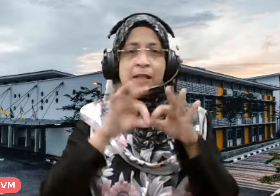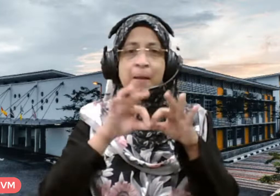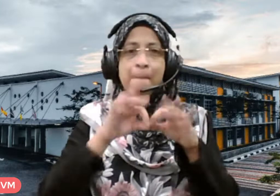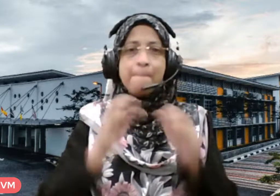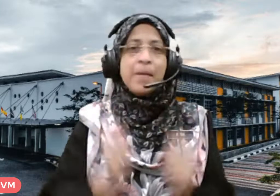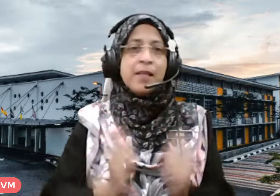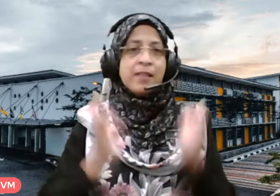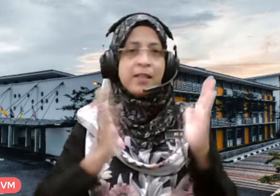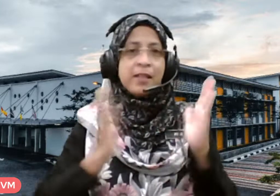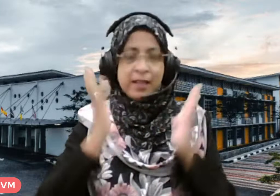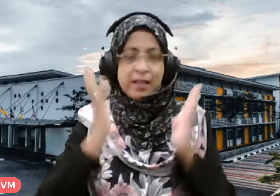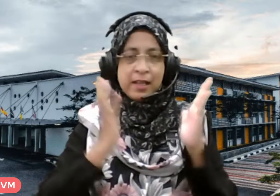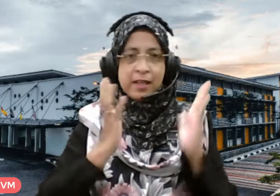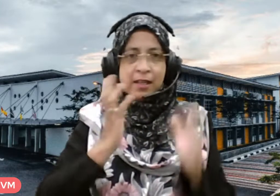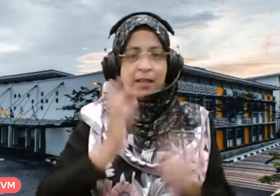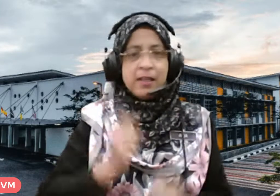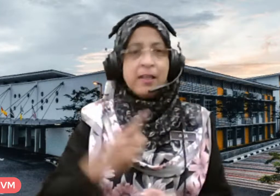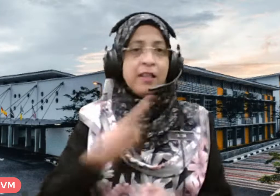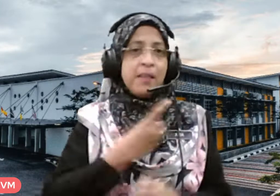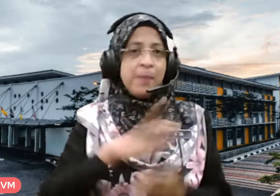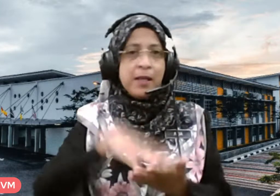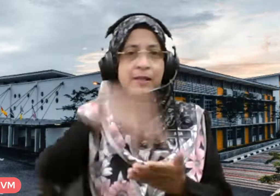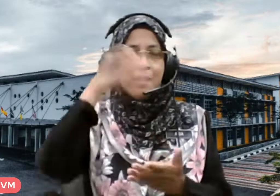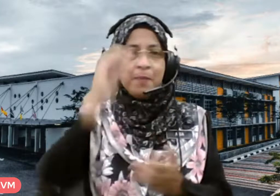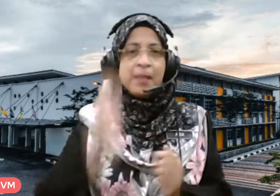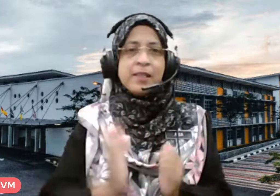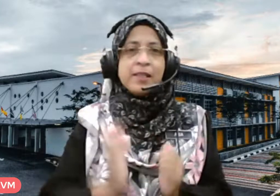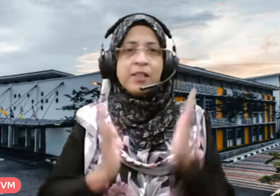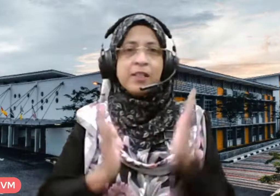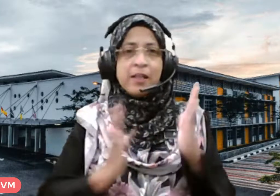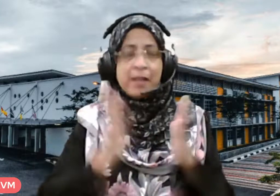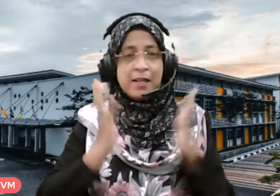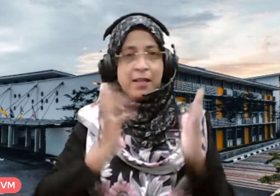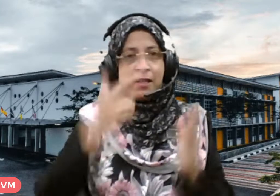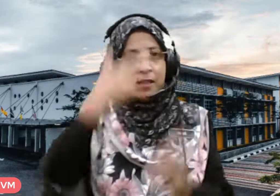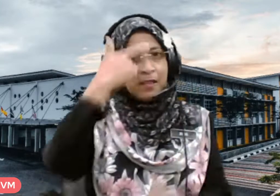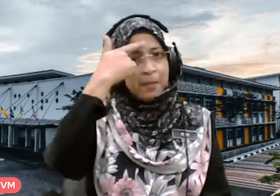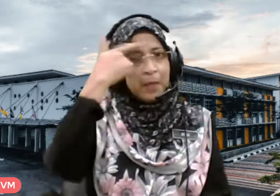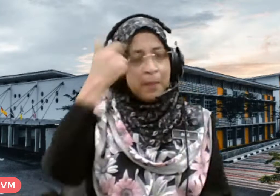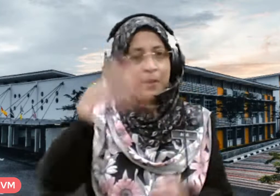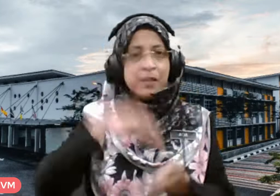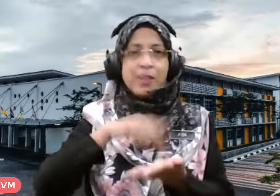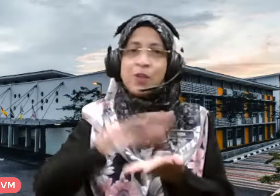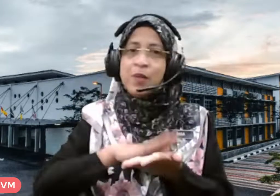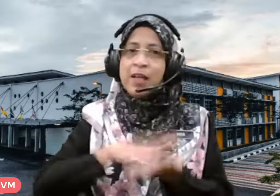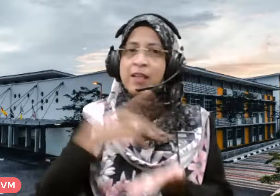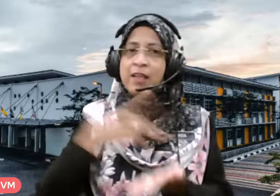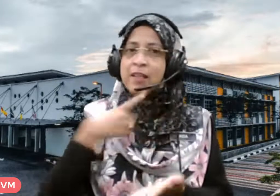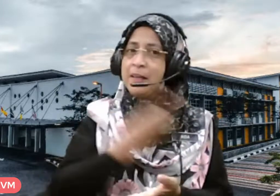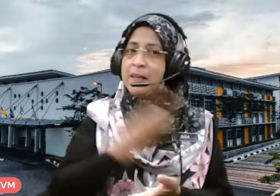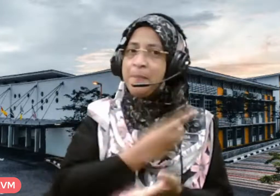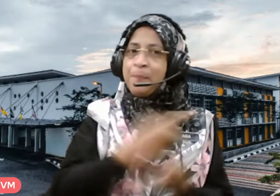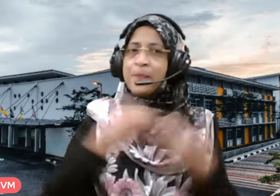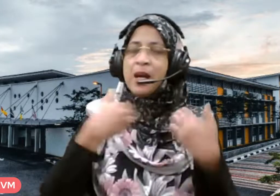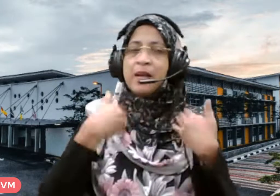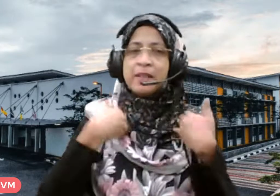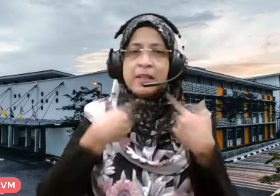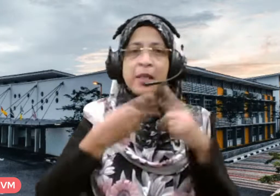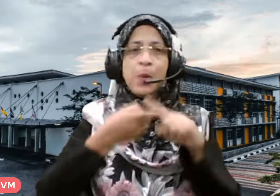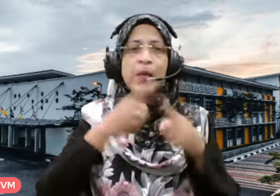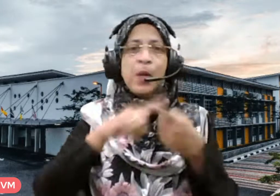Plaza bahasa isyarat Nah kita belajar bahasa isyarat Sebab di sekolah kita